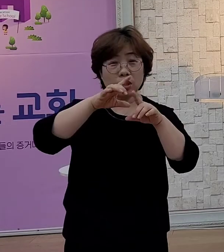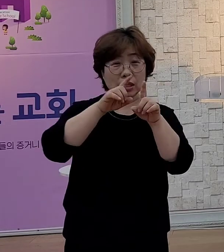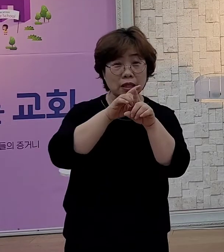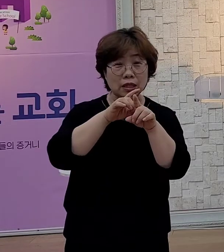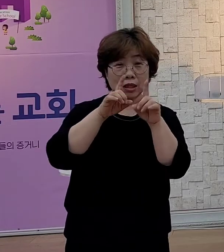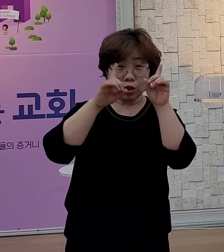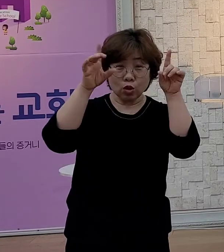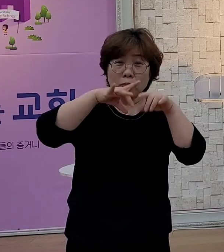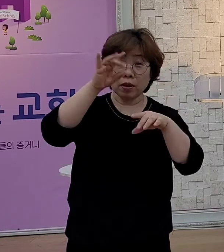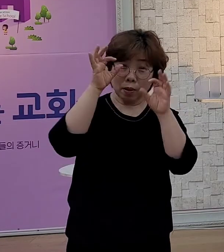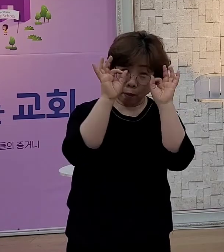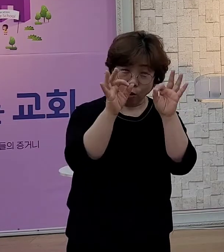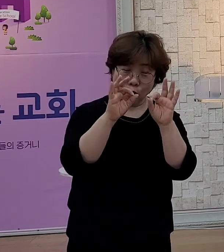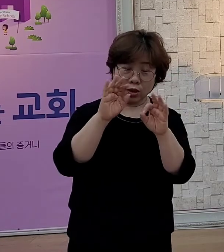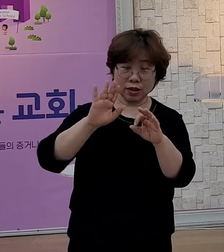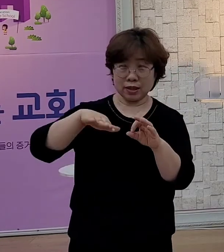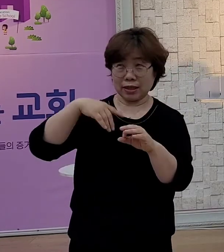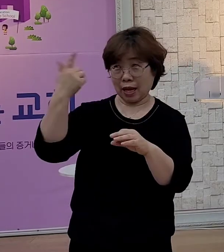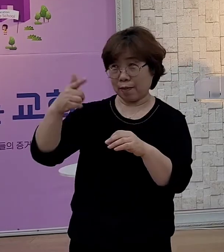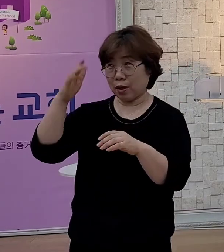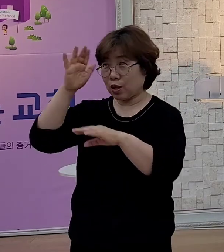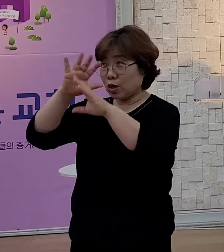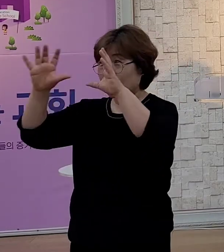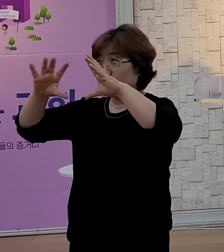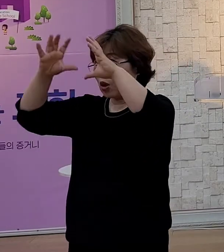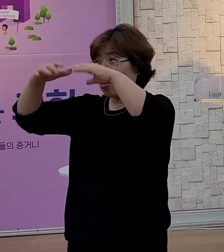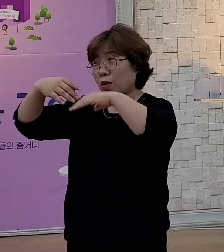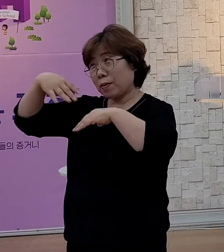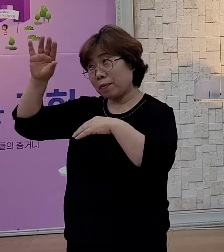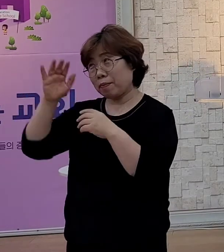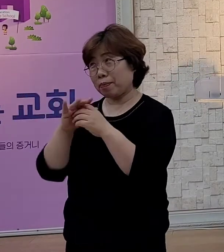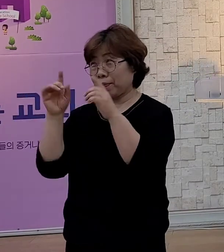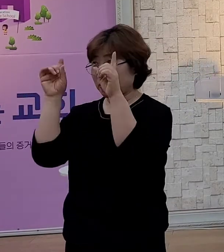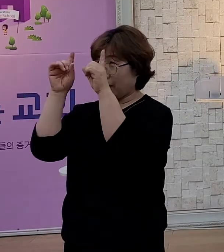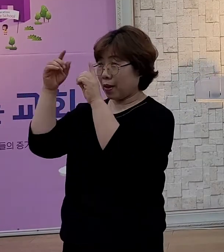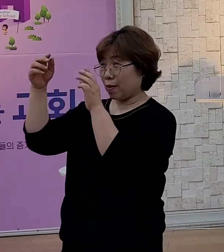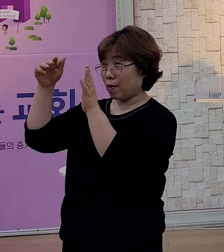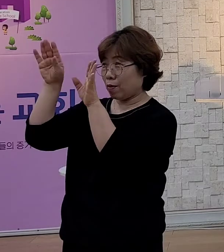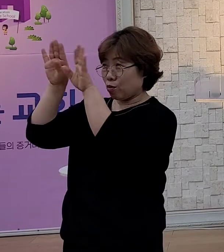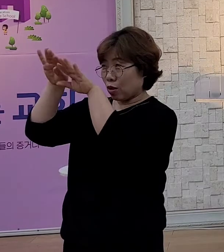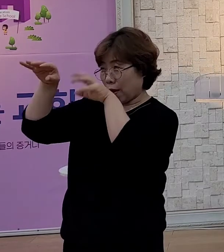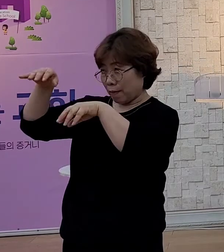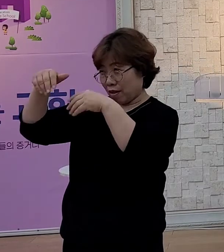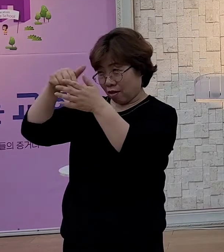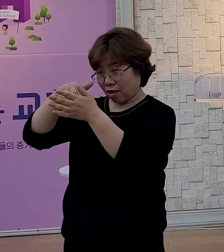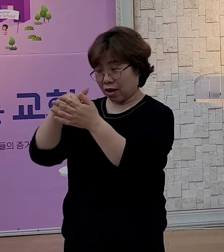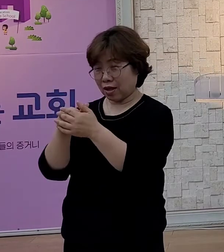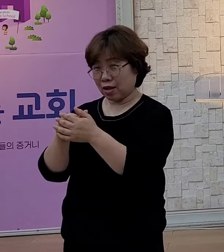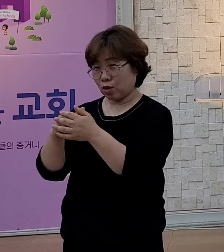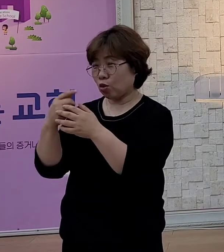거기서 또 이제 천국이니까 또 이 요한 웨슬레가 천사에게 또 물어봅니다.